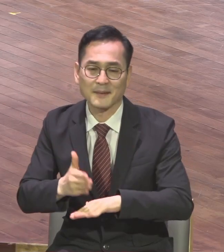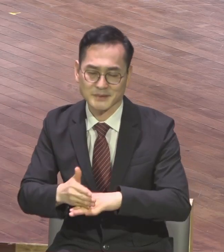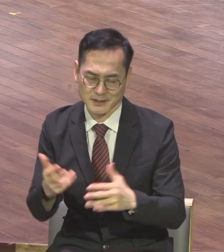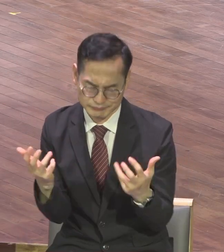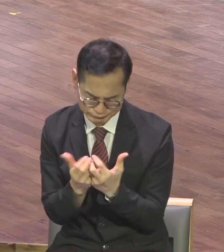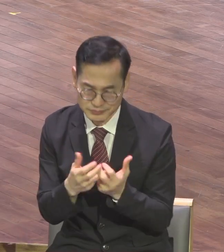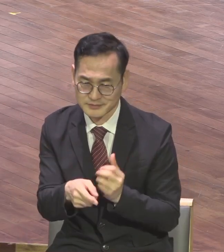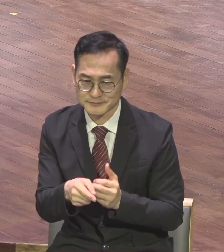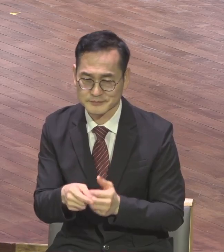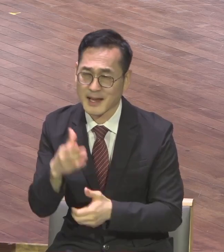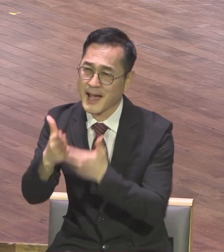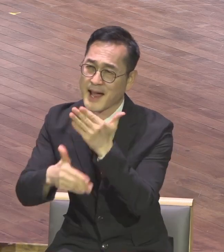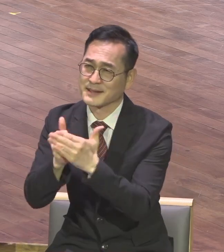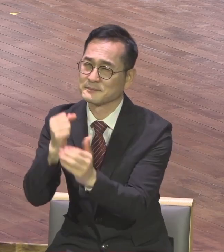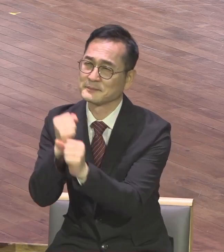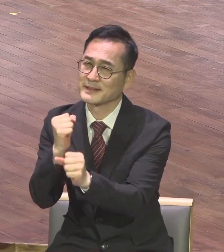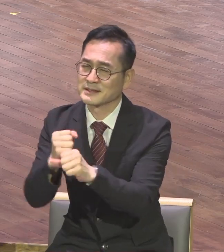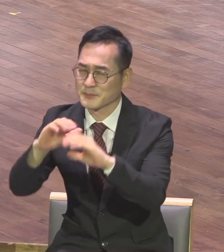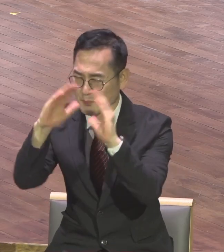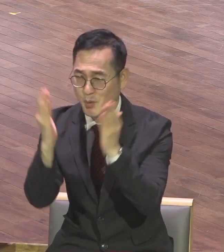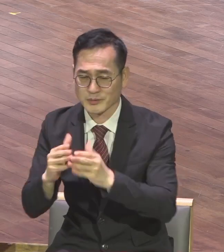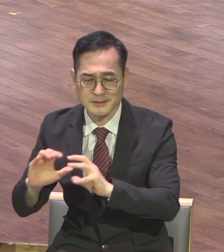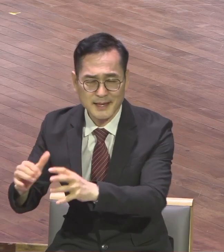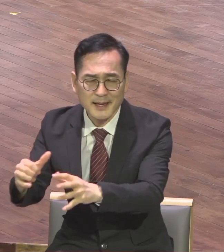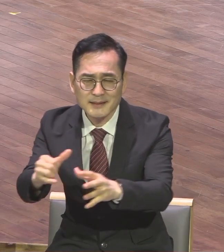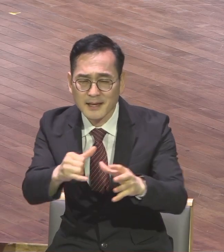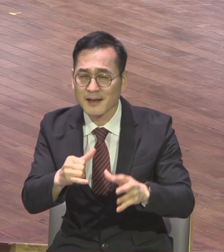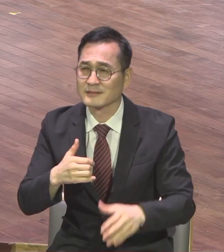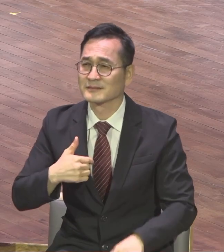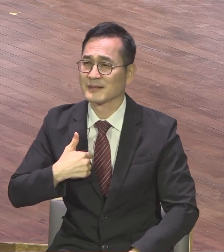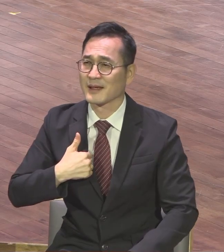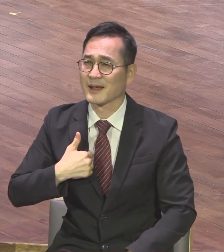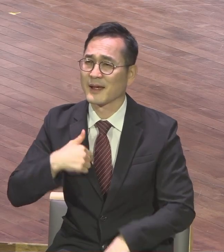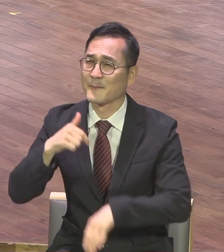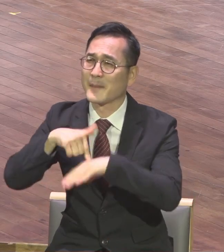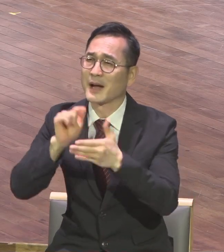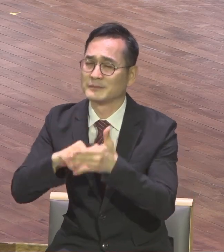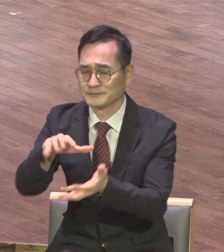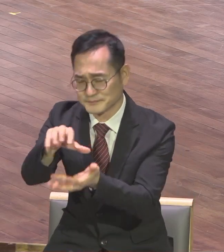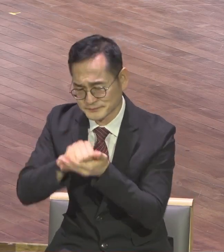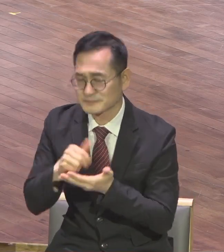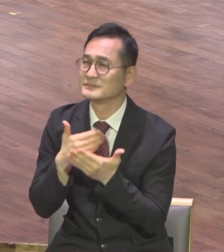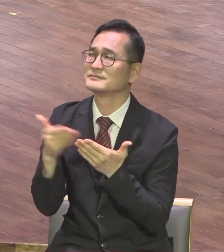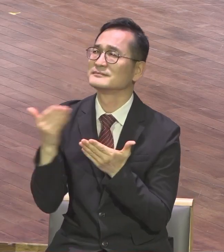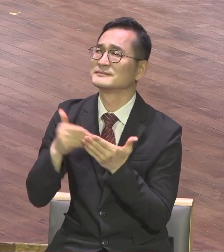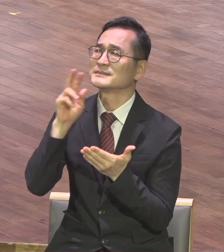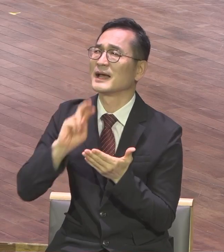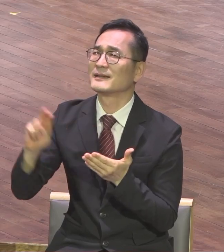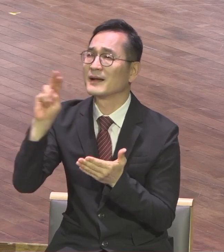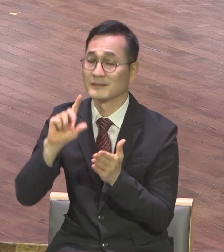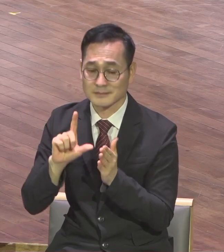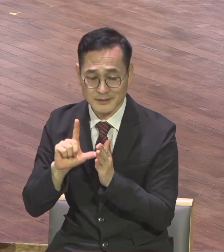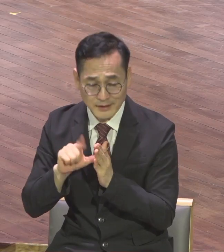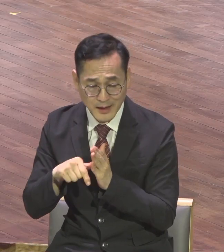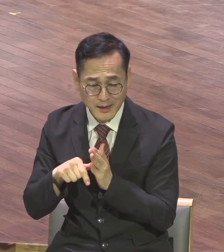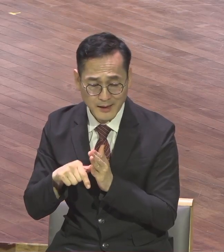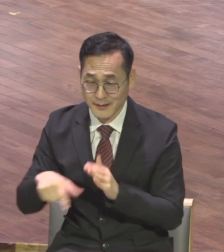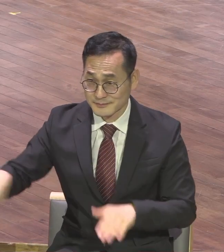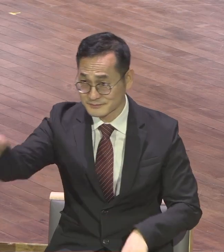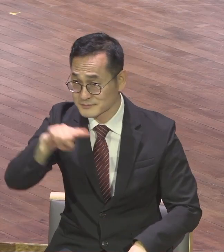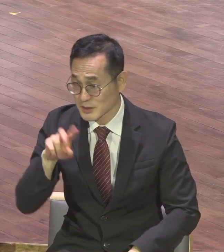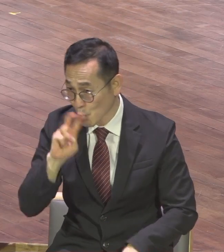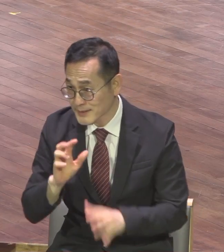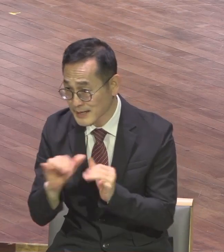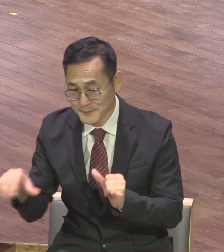주 하나님 지어서 모든 세계 내 마음속에 그리며 찬양하는데 얼굴 표정도 보니까 막